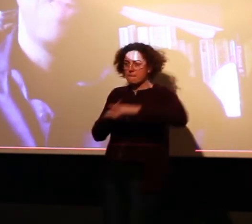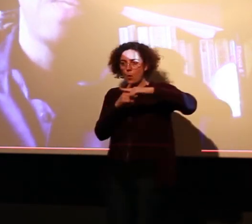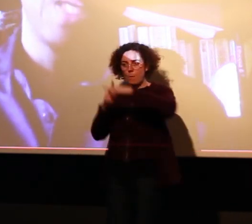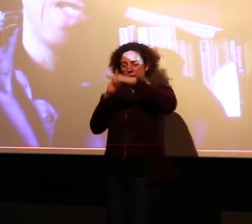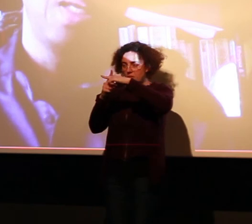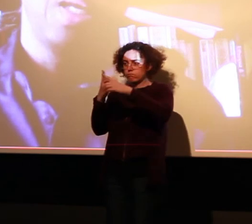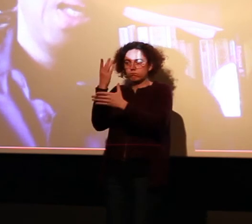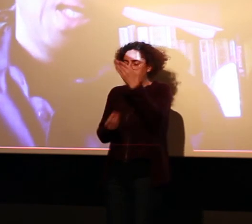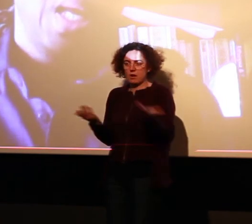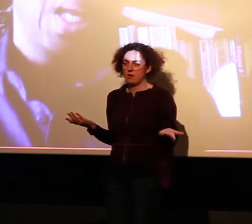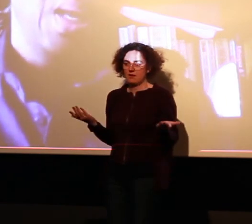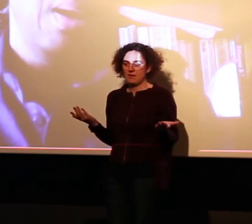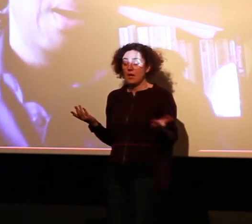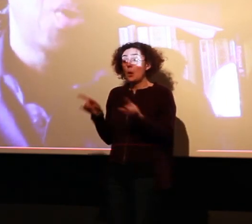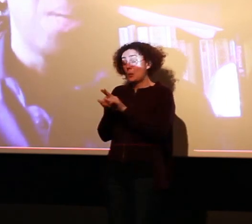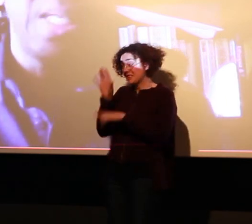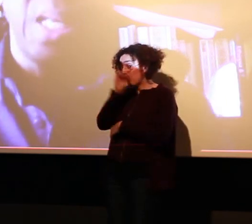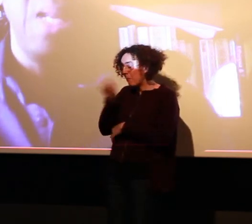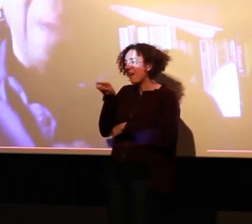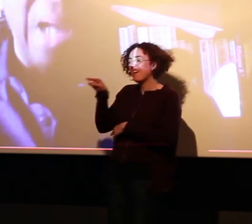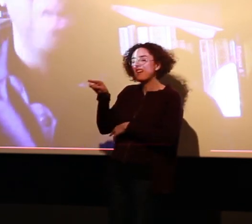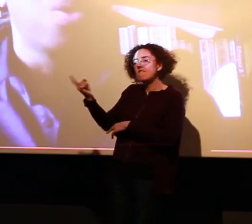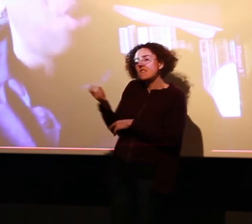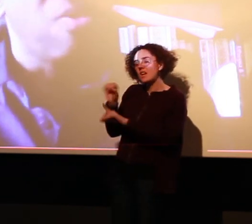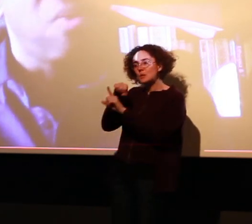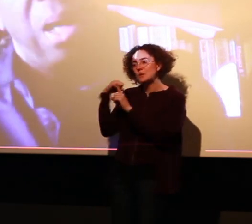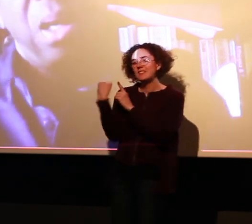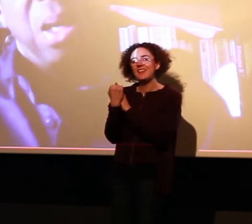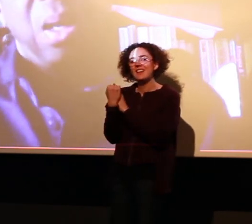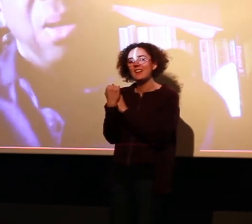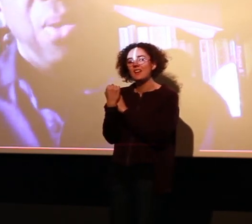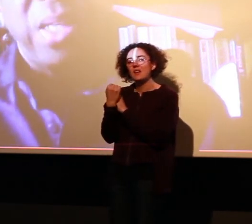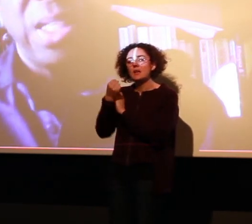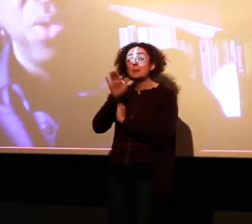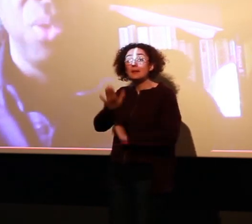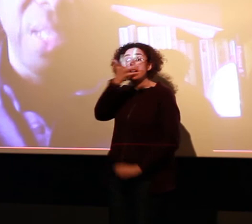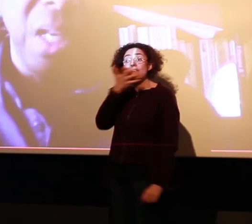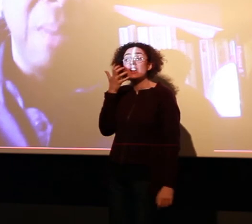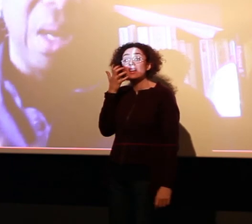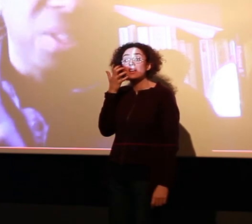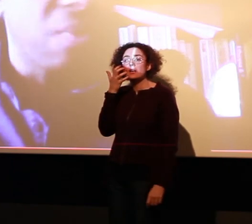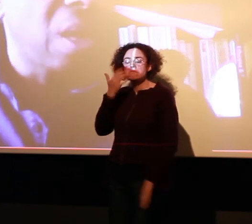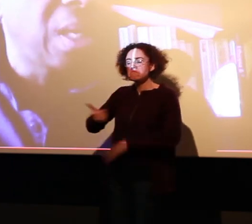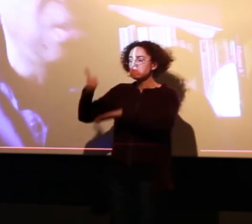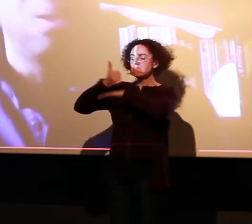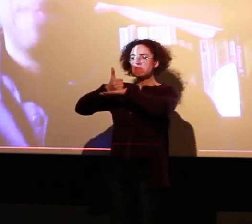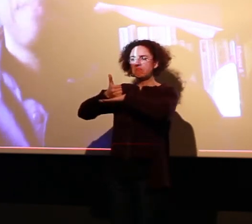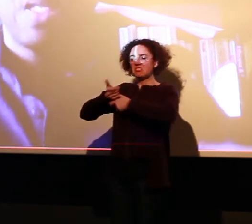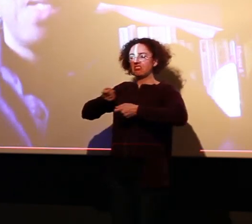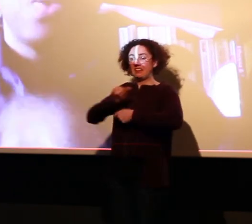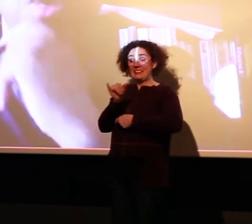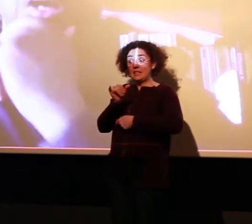familles africaines, et ce sont les aînés mâles que l'on envoie faire ces études. Ces aînés mâles, il faut savoir